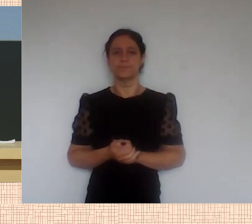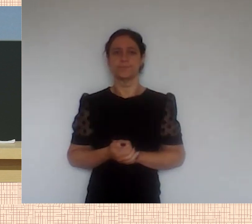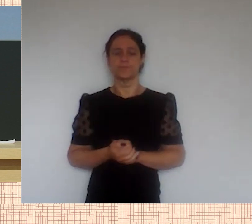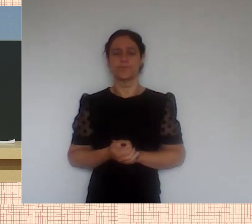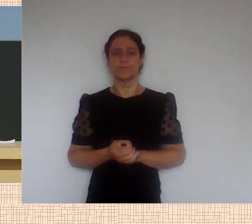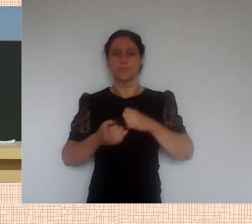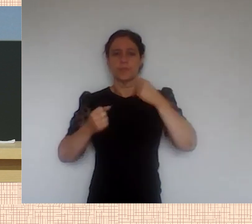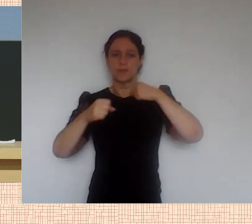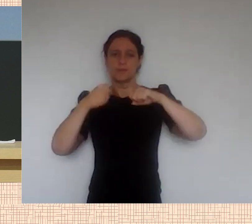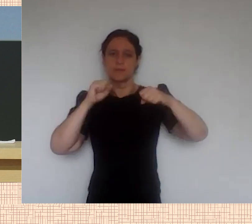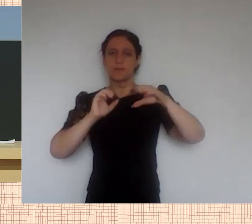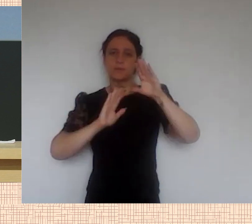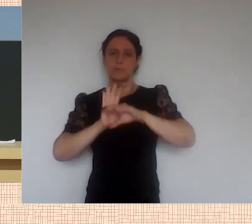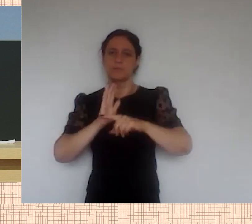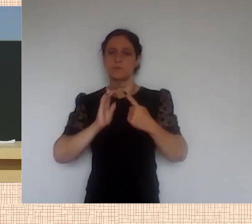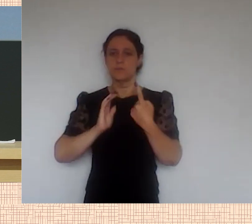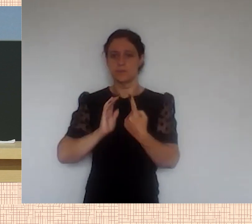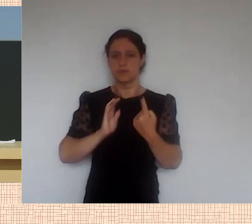versículo 3.